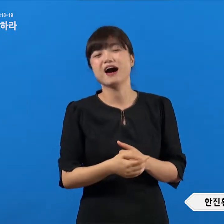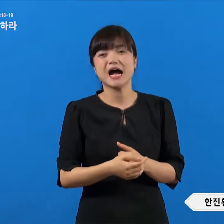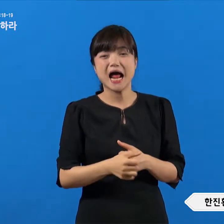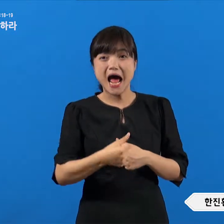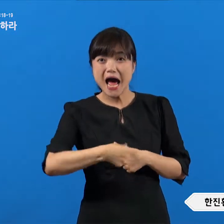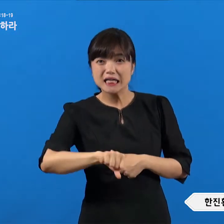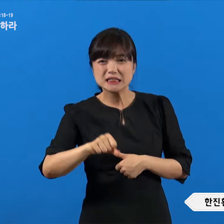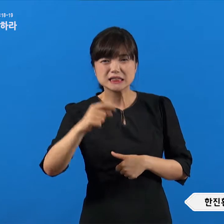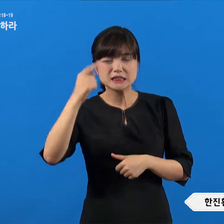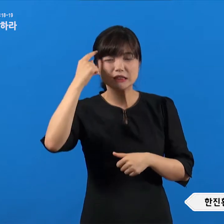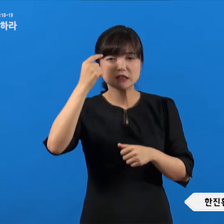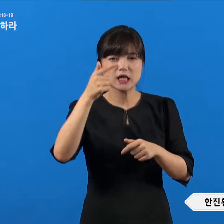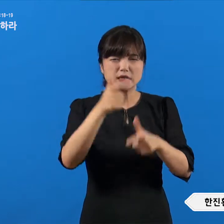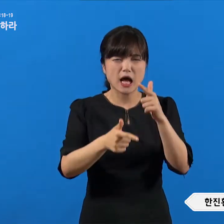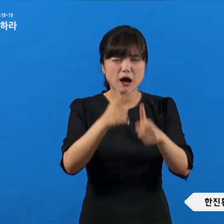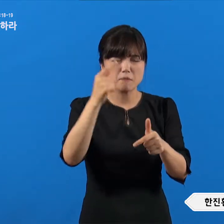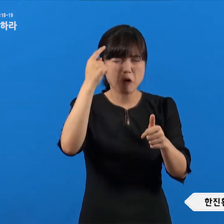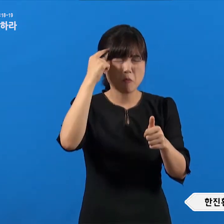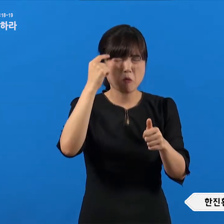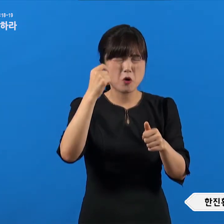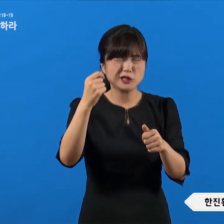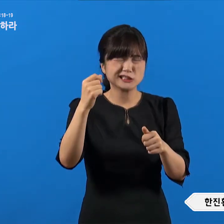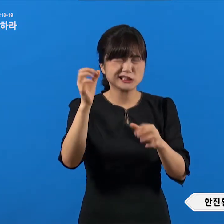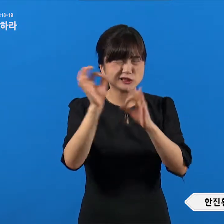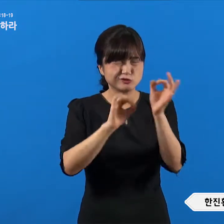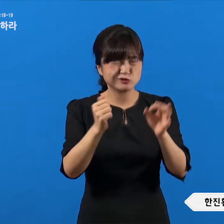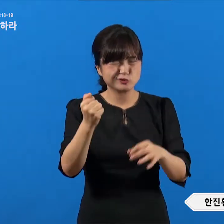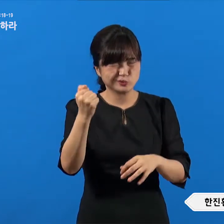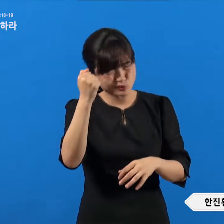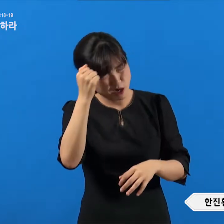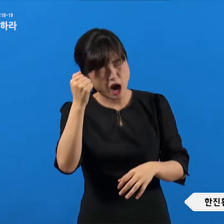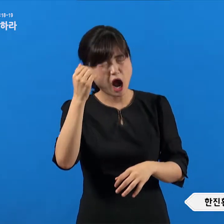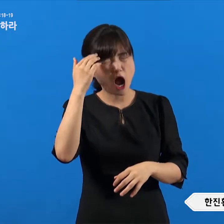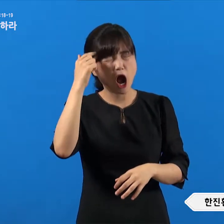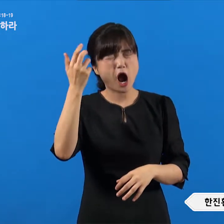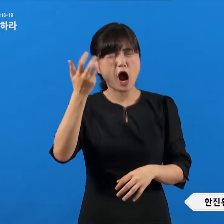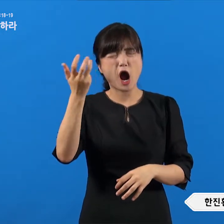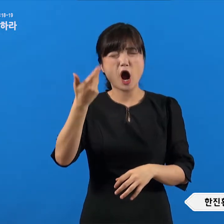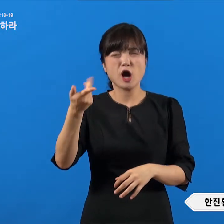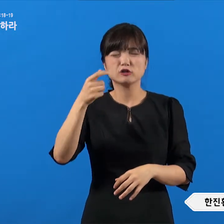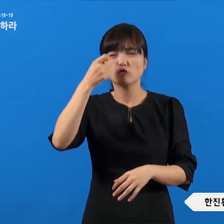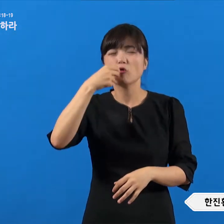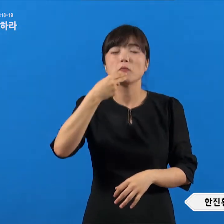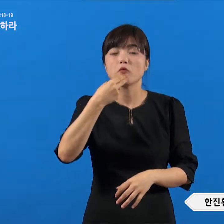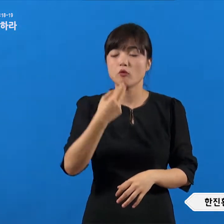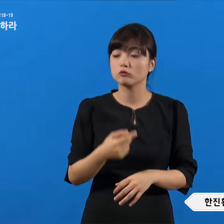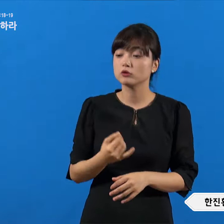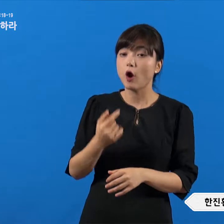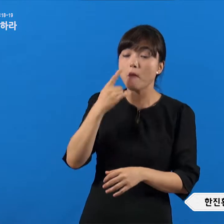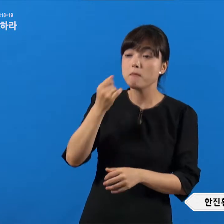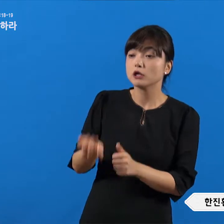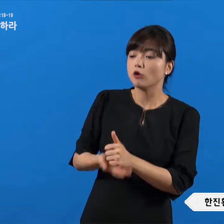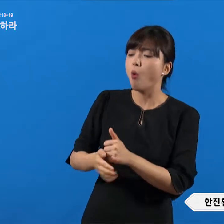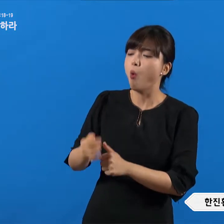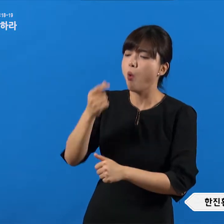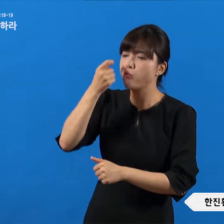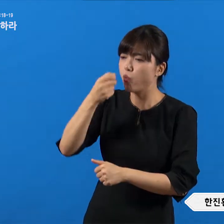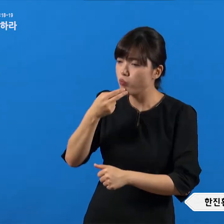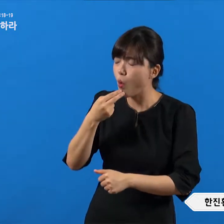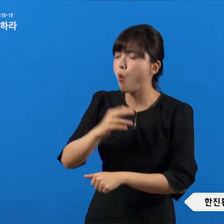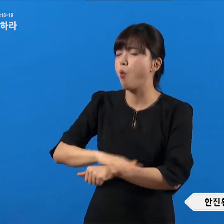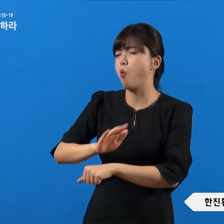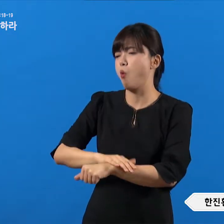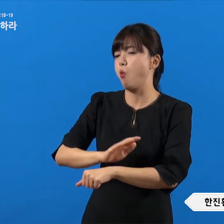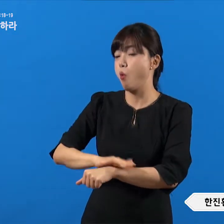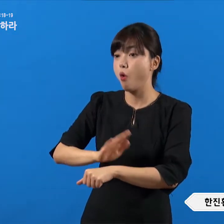아이가 나무에 머리를 콩 쥐어 박았는데 엄마가 아이고 우리 아들 씩씩하구나, 울지도 않네 해보십시오.